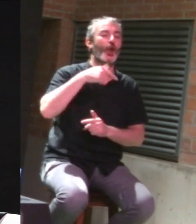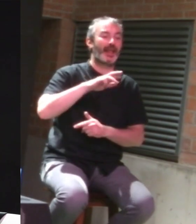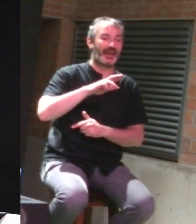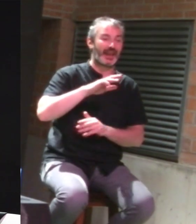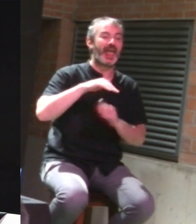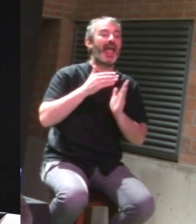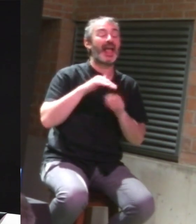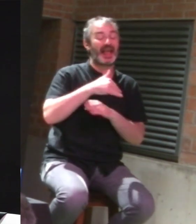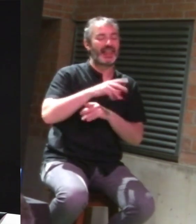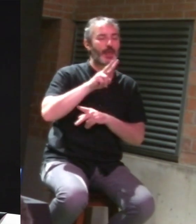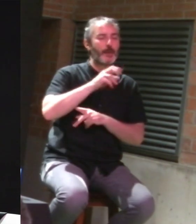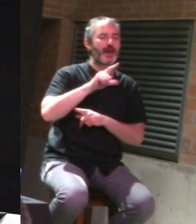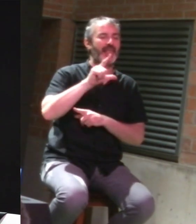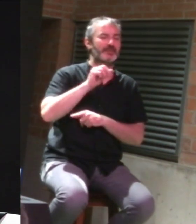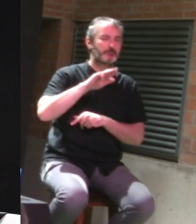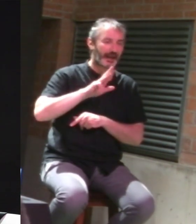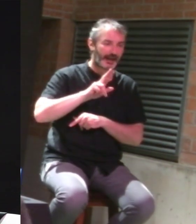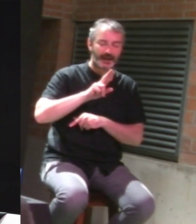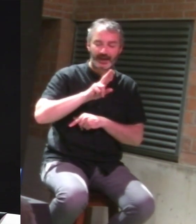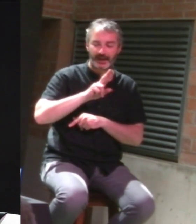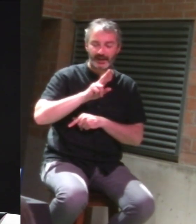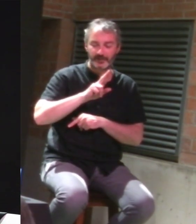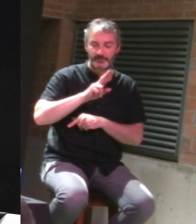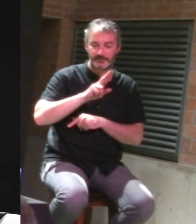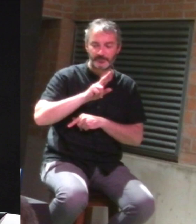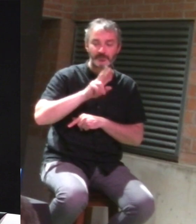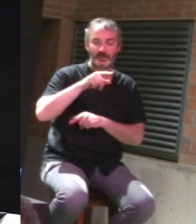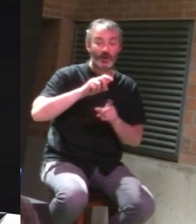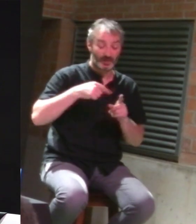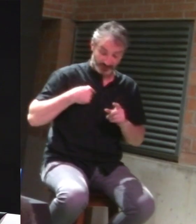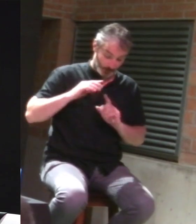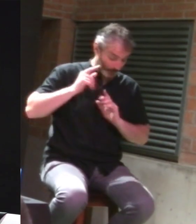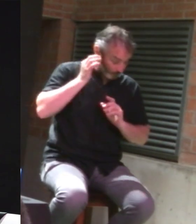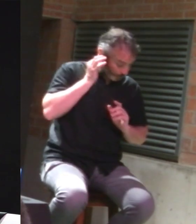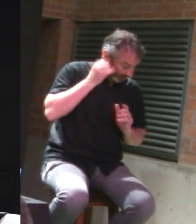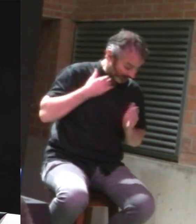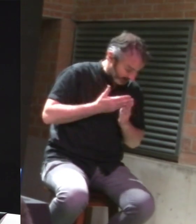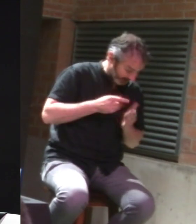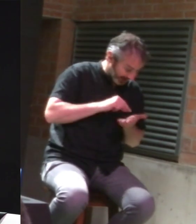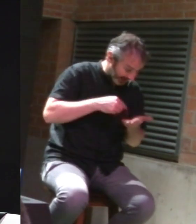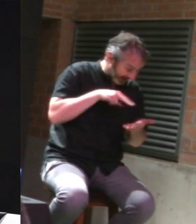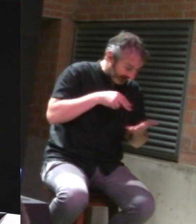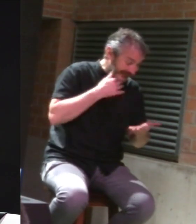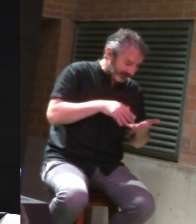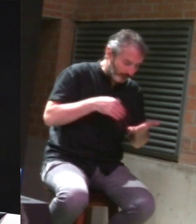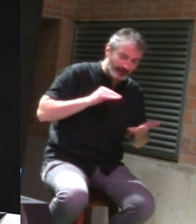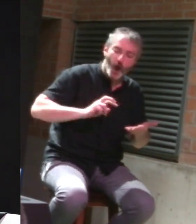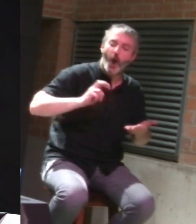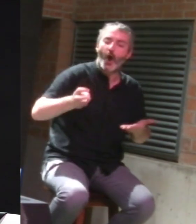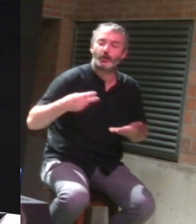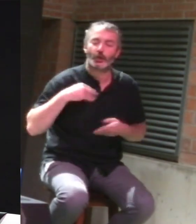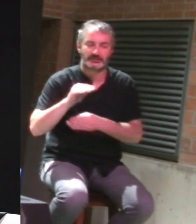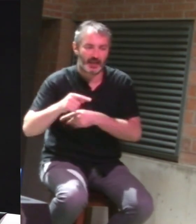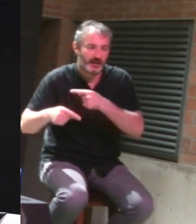carrer Vallespir. Hi haurà al costat del Roger d'altres dones que ensenyaran a llegir a les dones. I estaran una mica